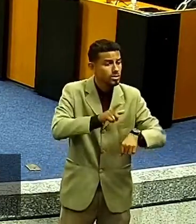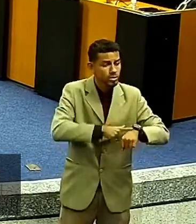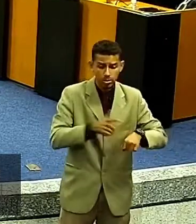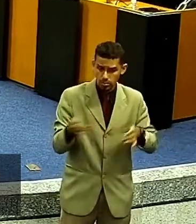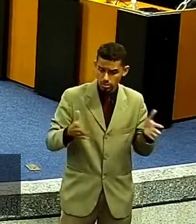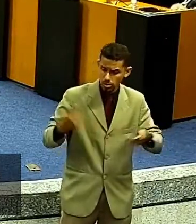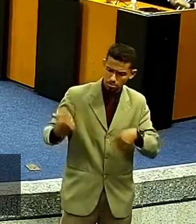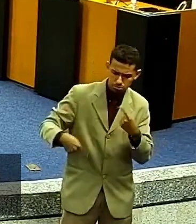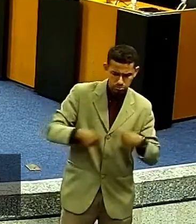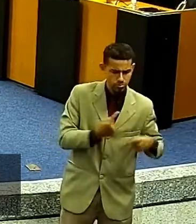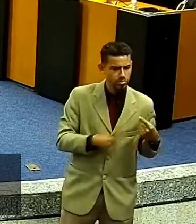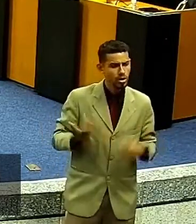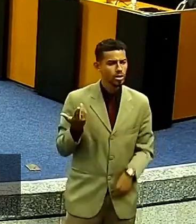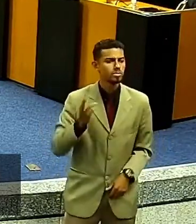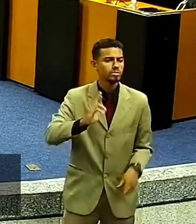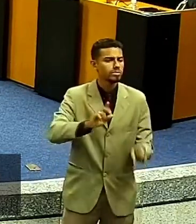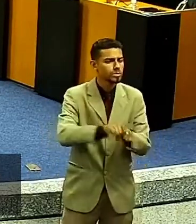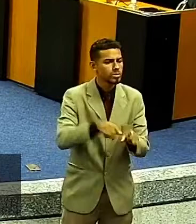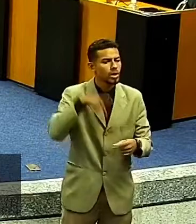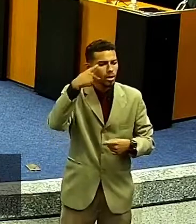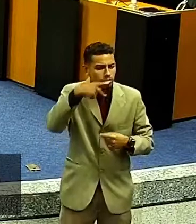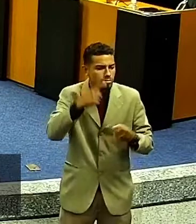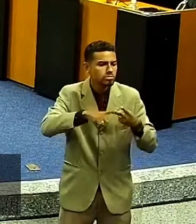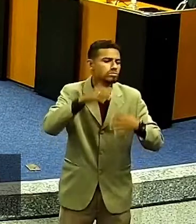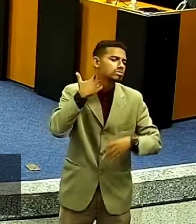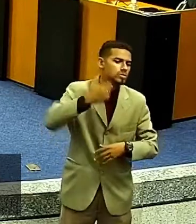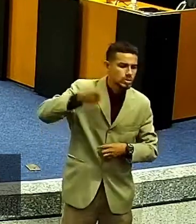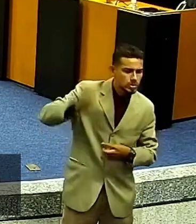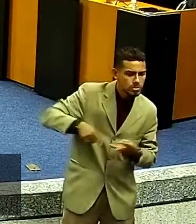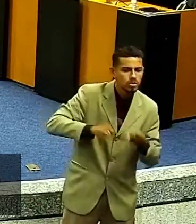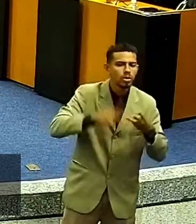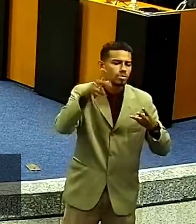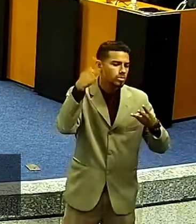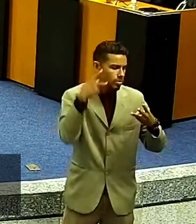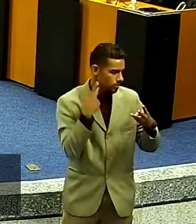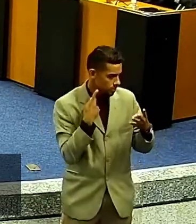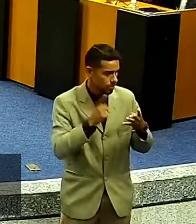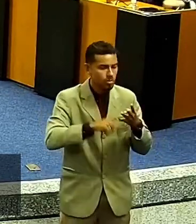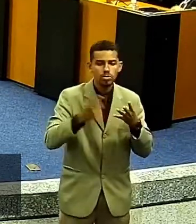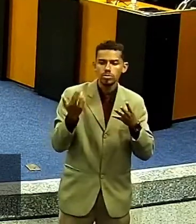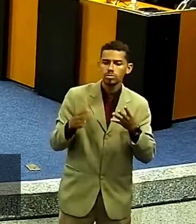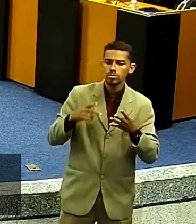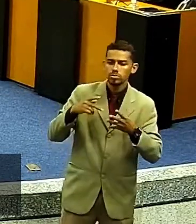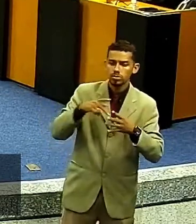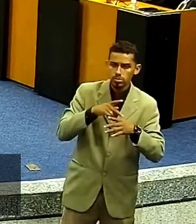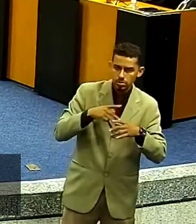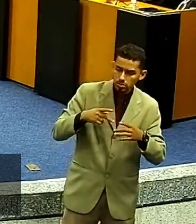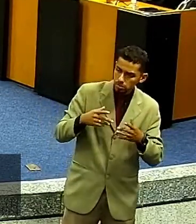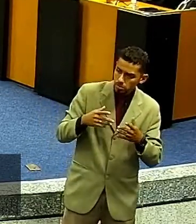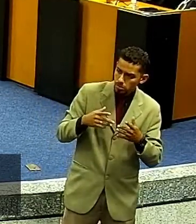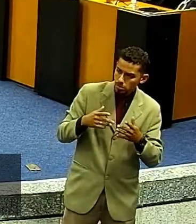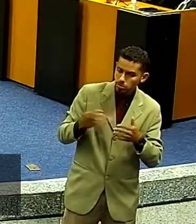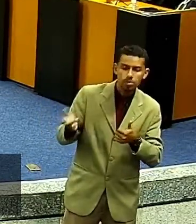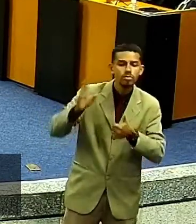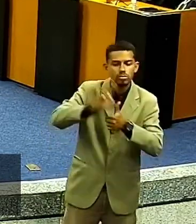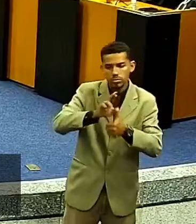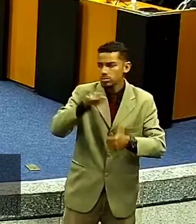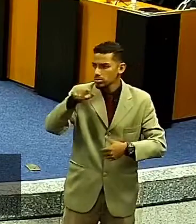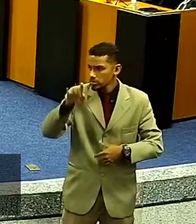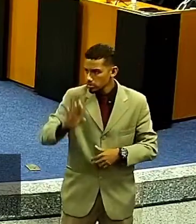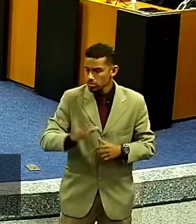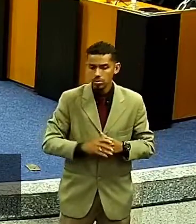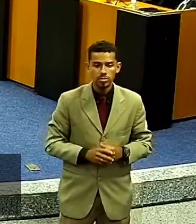momento os políticos os representantes de partido juízes promotores promotoras promotoras defensores